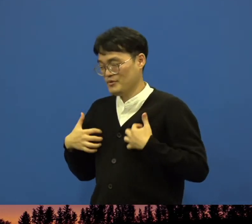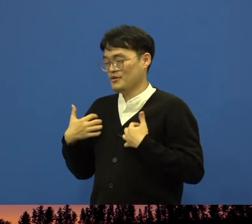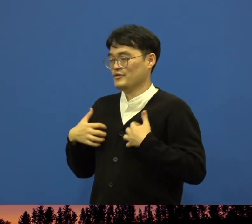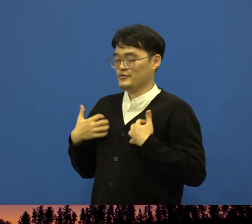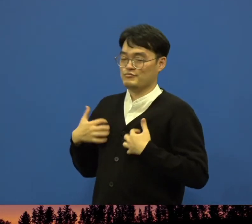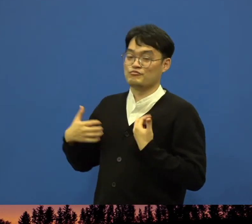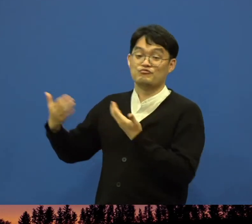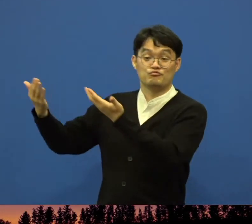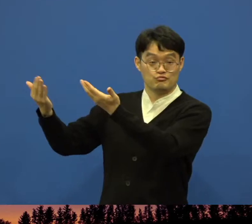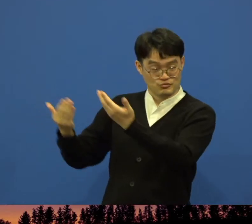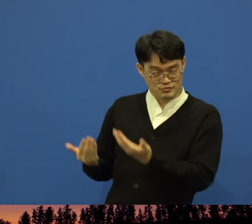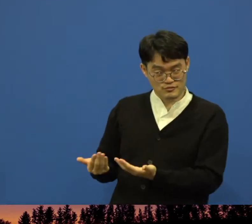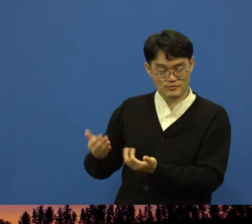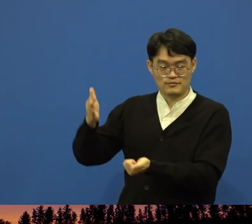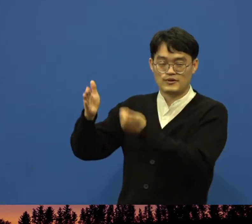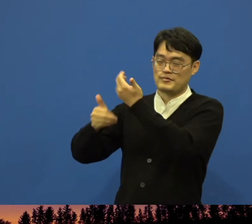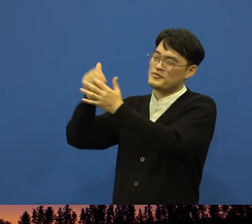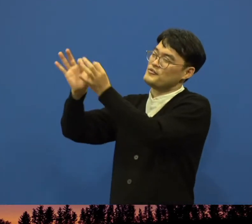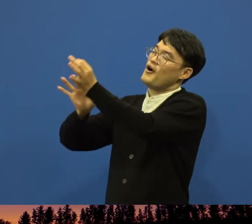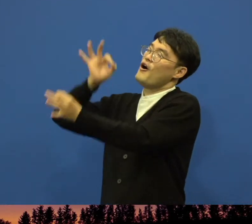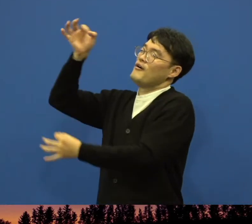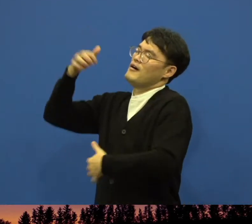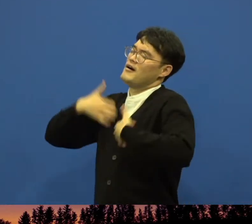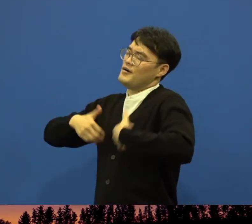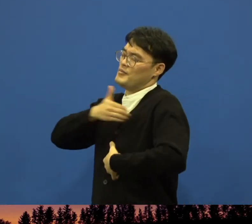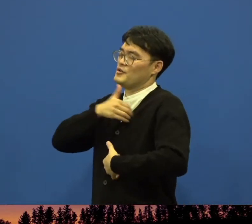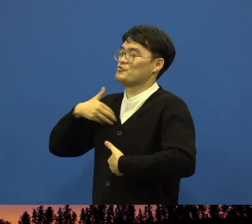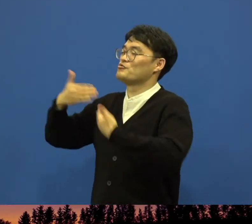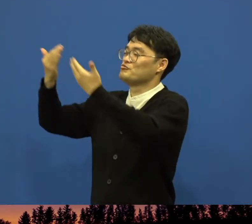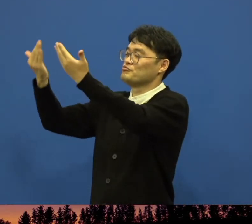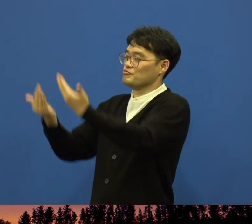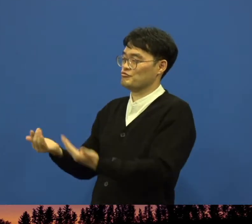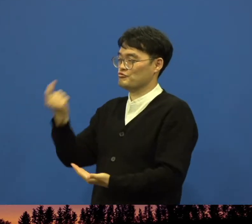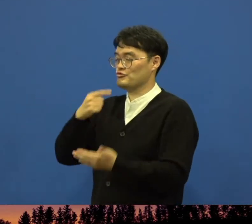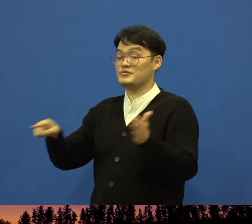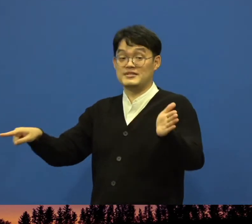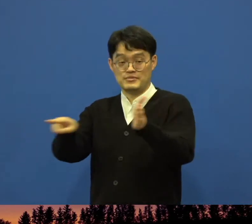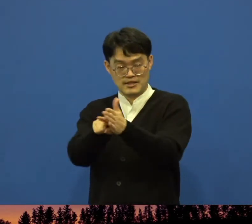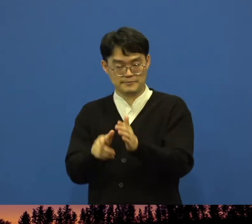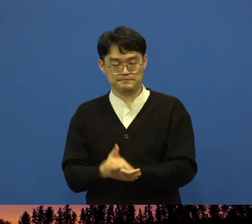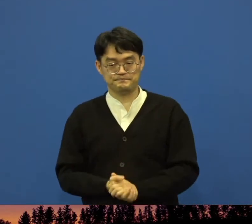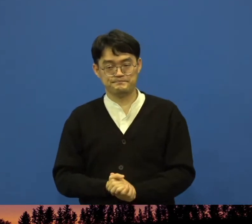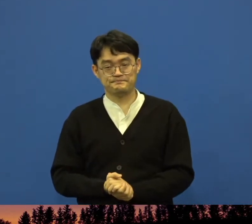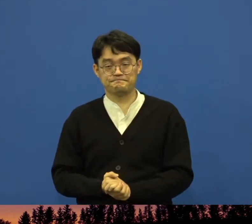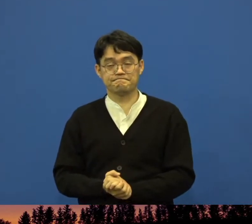퀄리티 높은 멋진 인생을 살게 될 줄로 믿습니다.